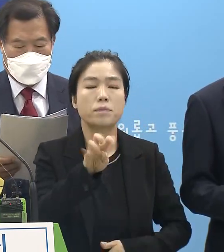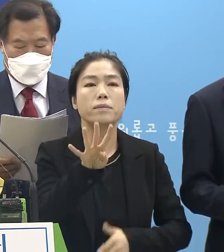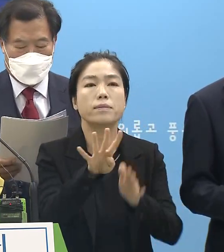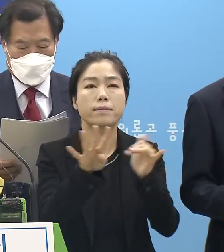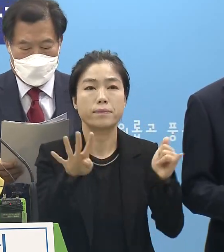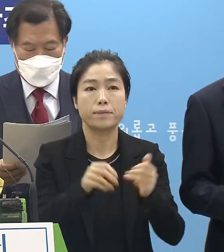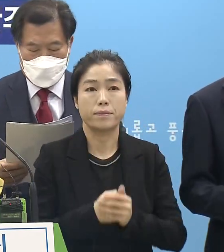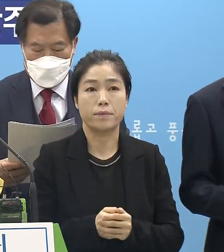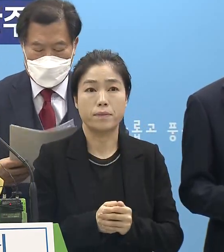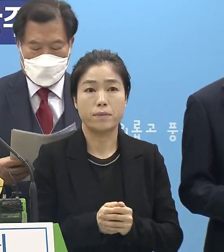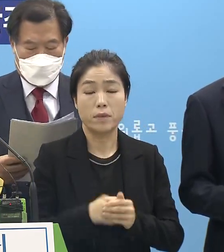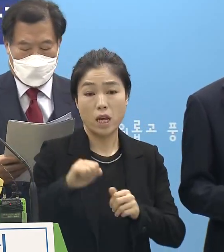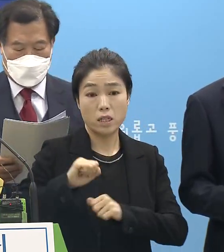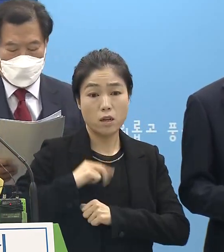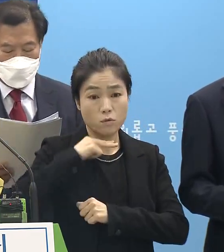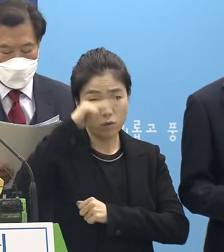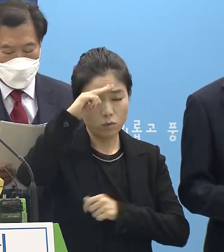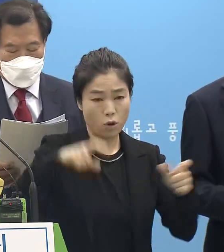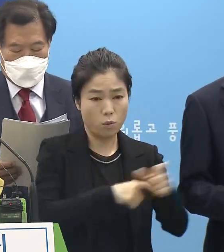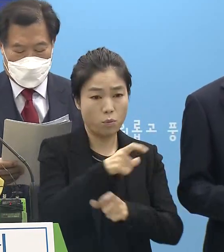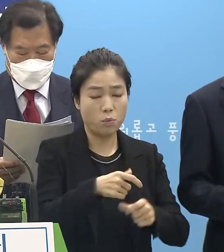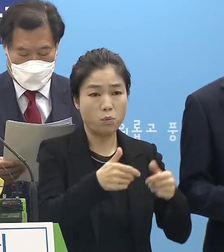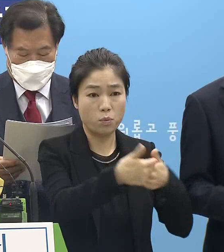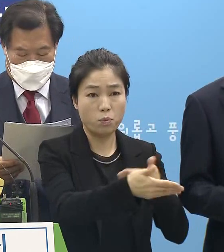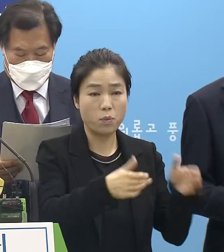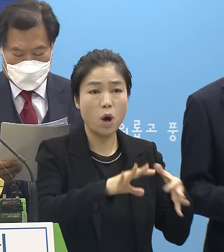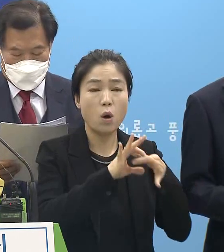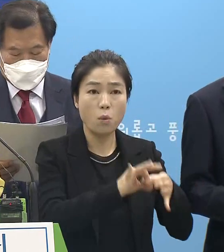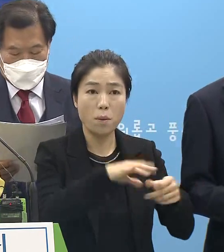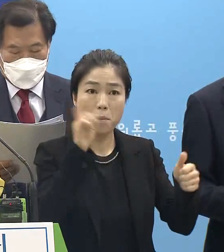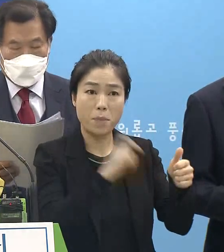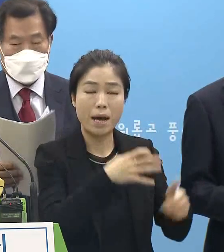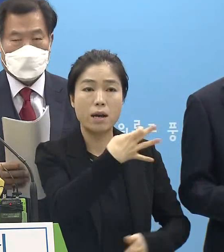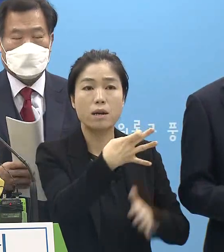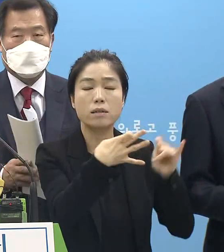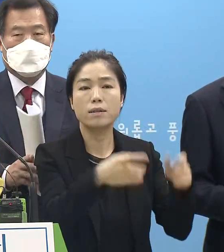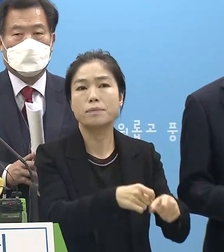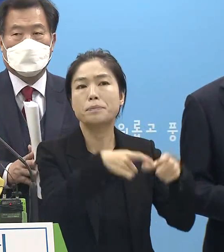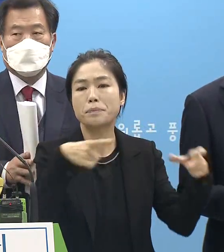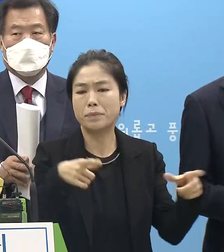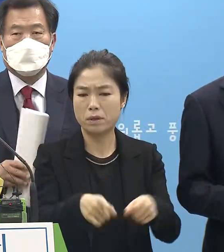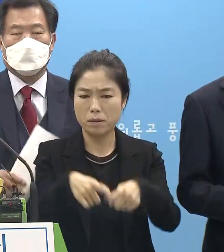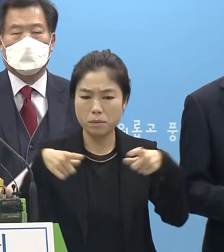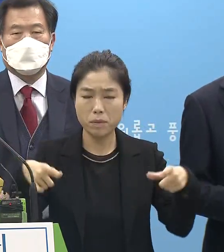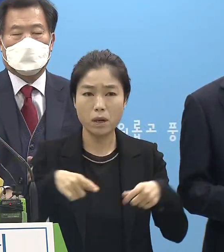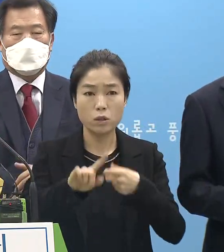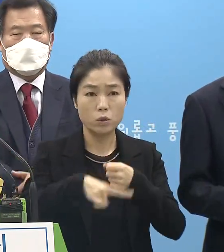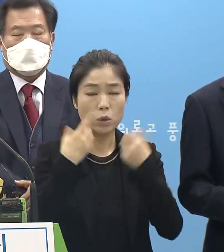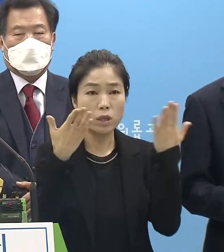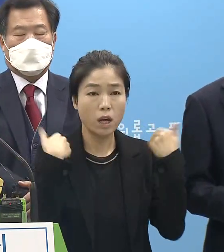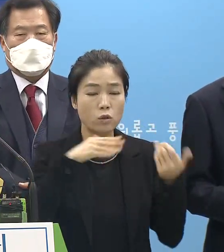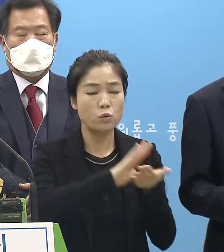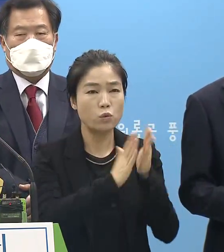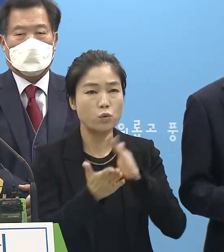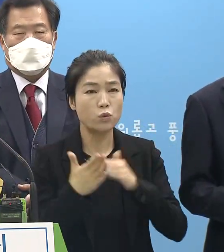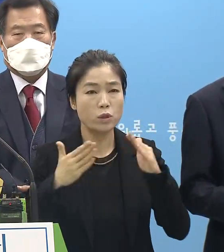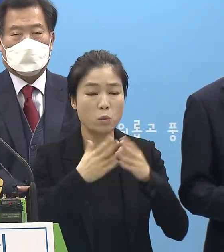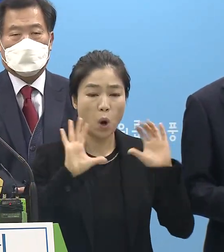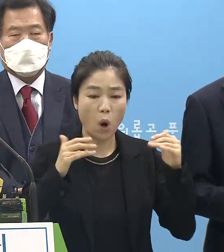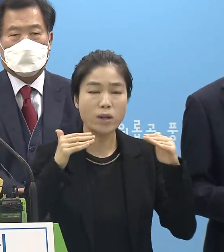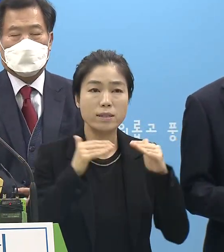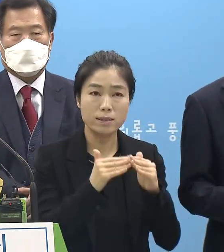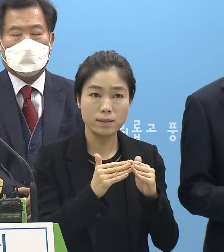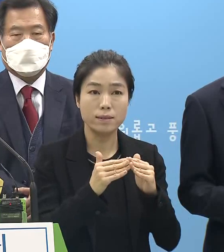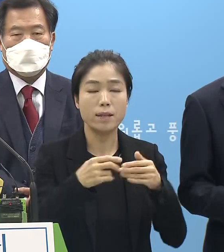24명, 상무 룸소주방 관련 확진자가 14명으로 늘었고 초등학교, 유치원,